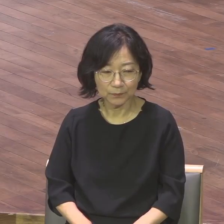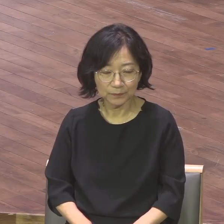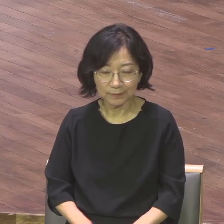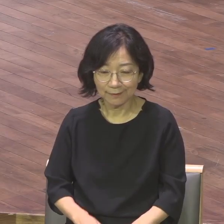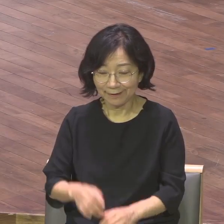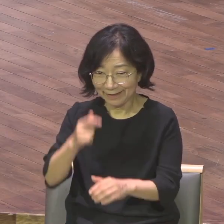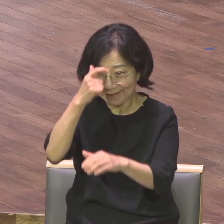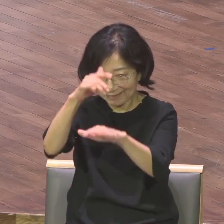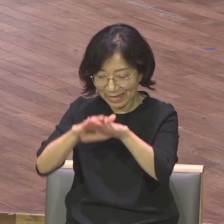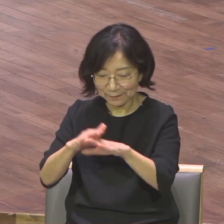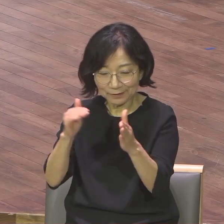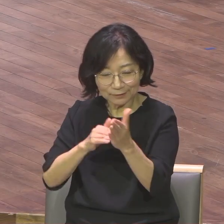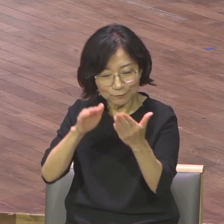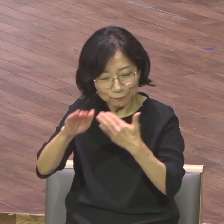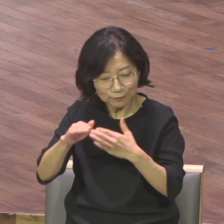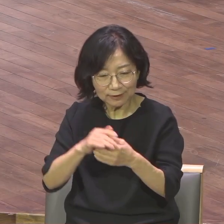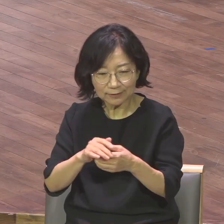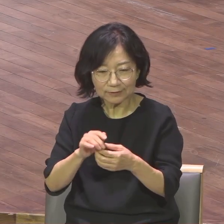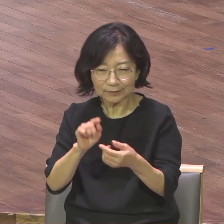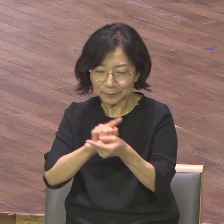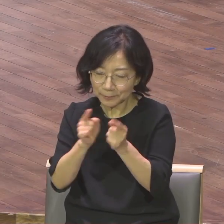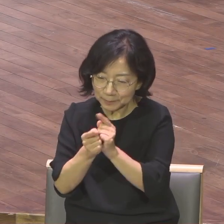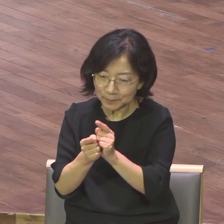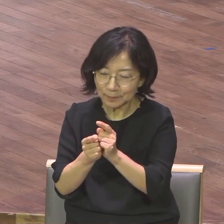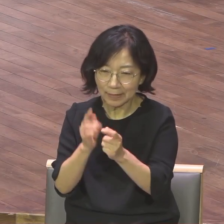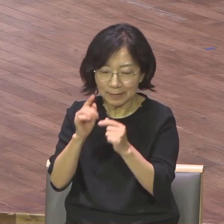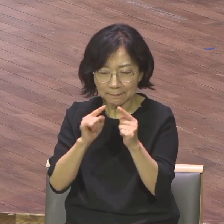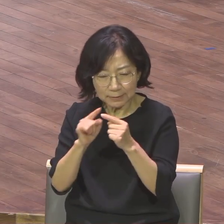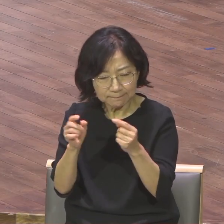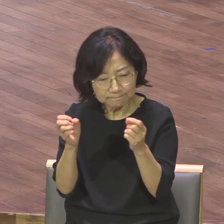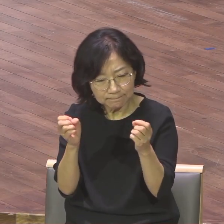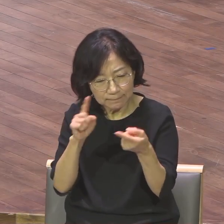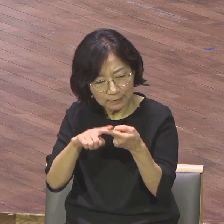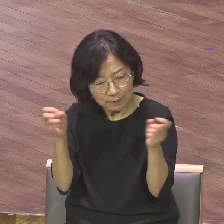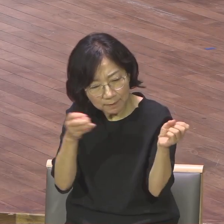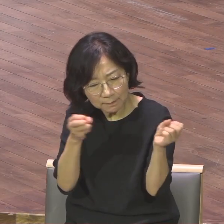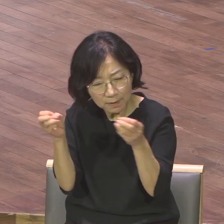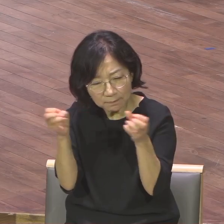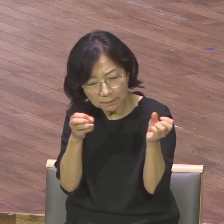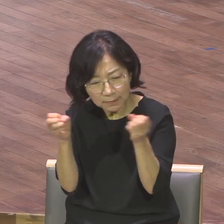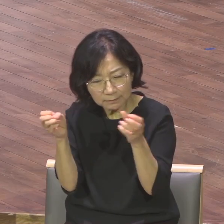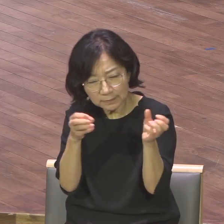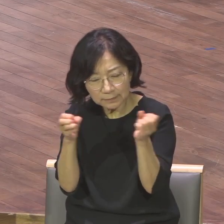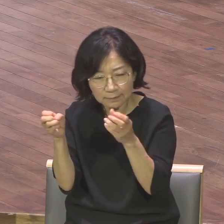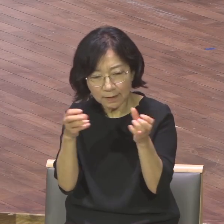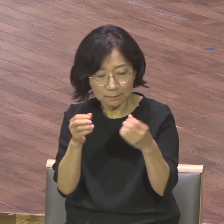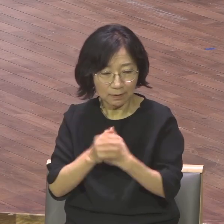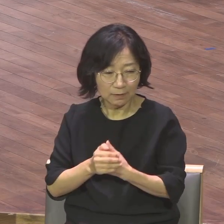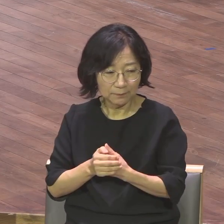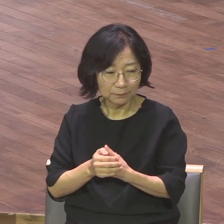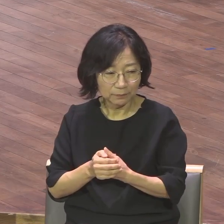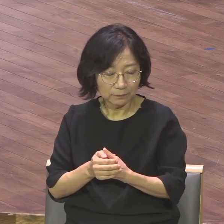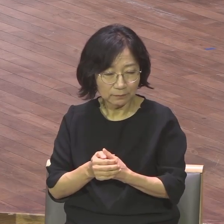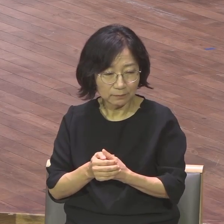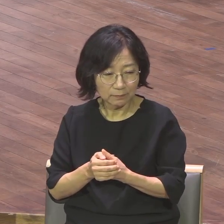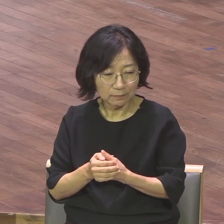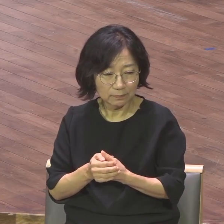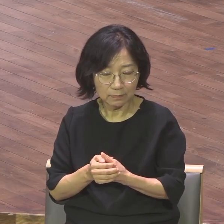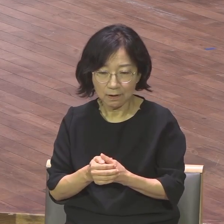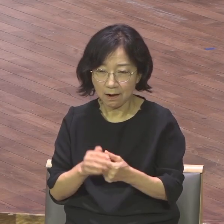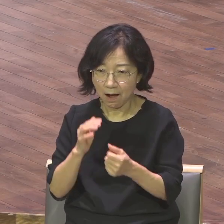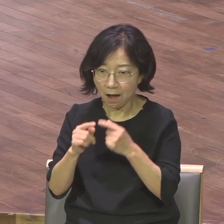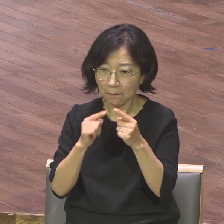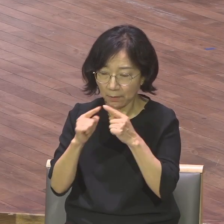포럼을 하면서 다 모여가지고 매주 예배 마치고 나면 다시 포럼을 팍 하면서 서로가 이렇게